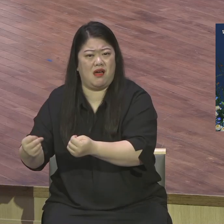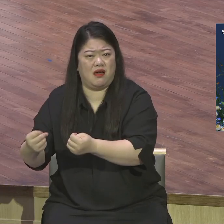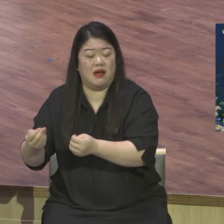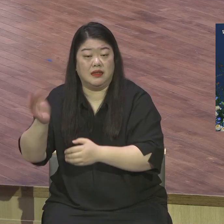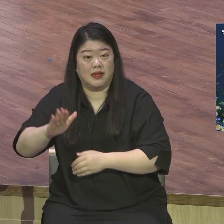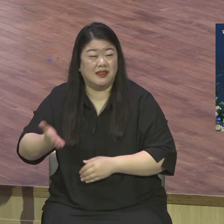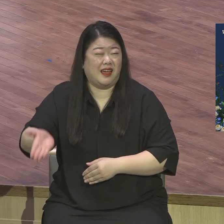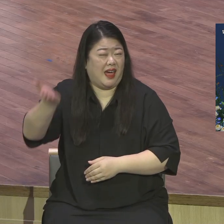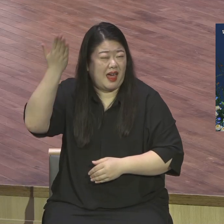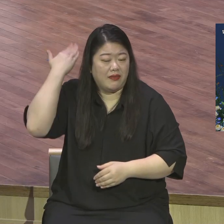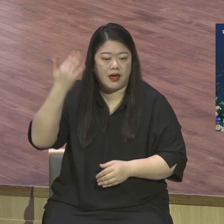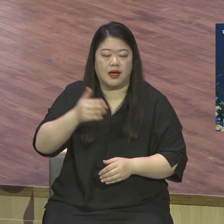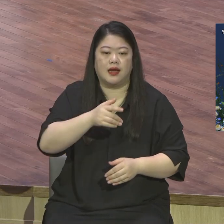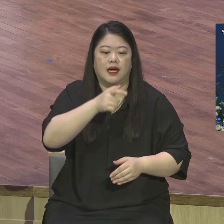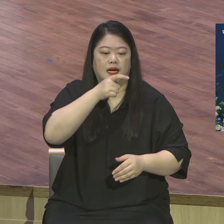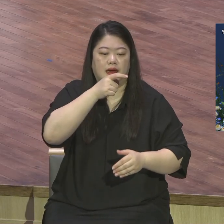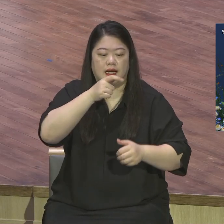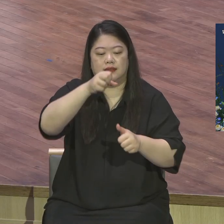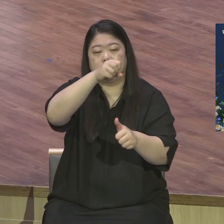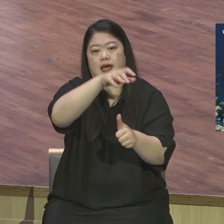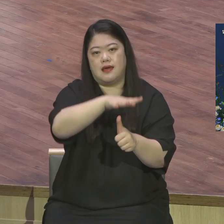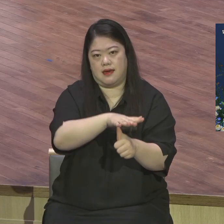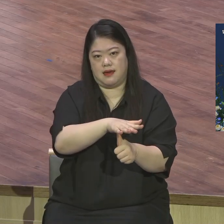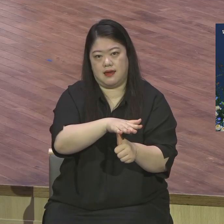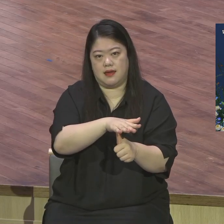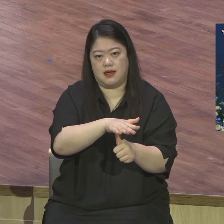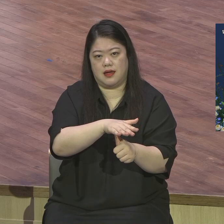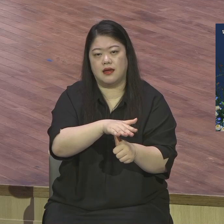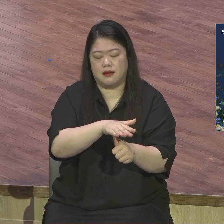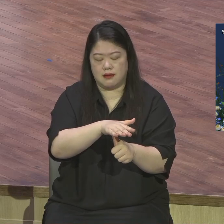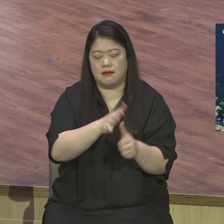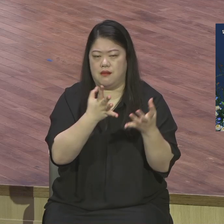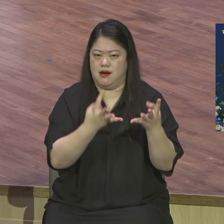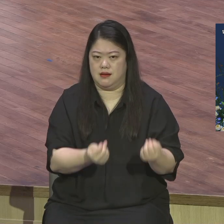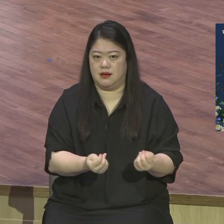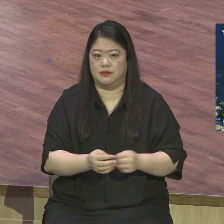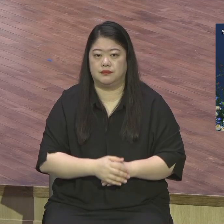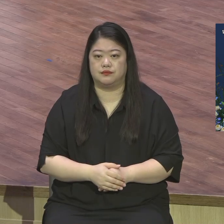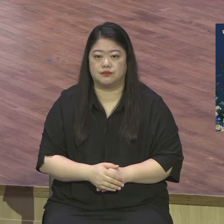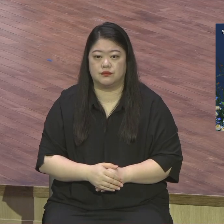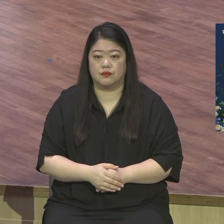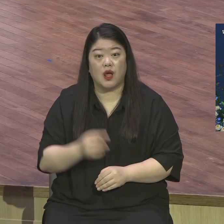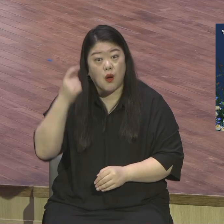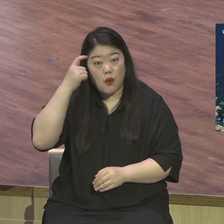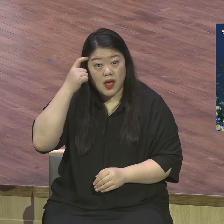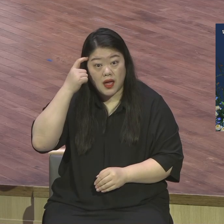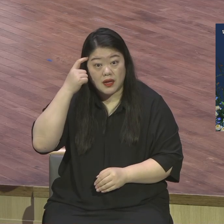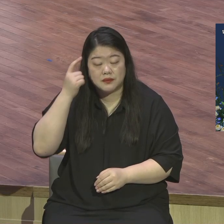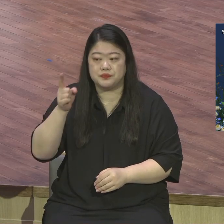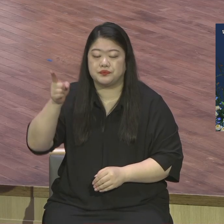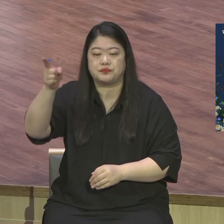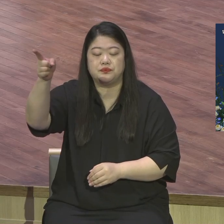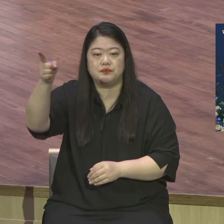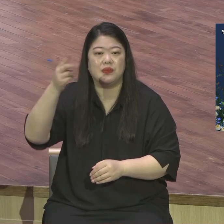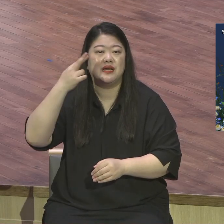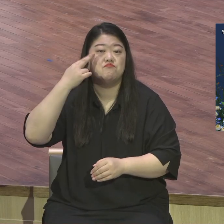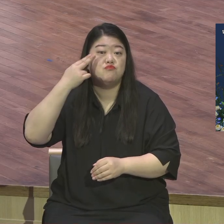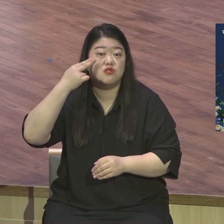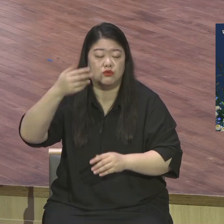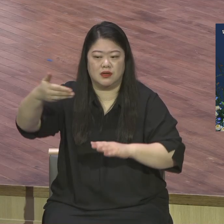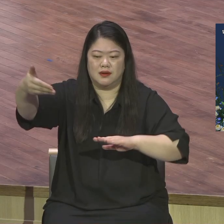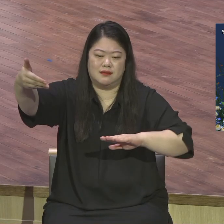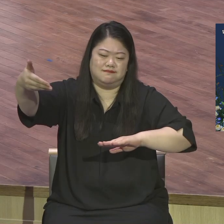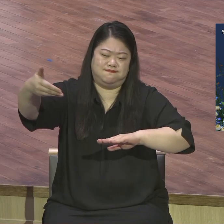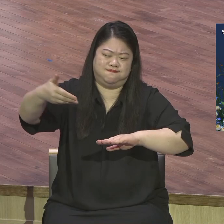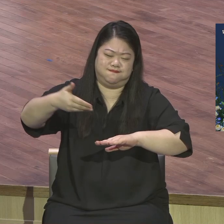분위기였어요. 대부분 미국에서 온 선교사님들인데 이들이 세대주의 신학을 그렇게 공부를 했고